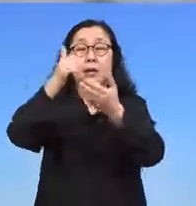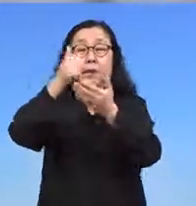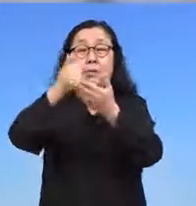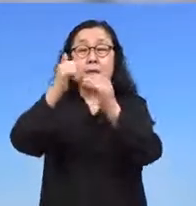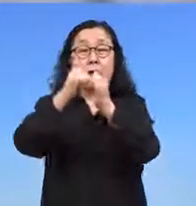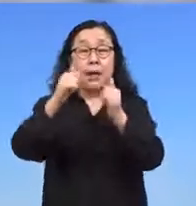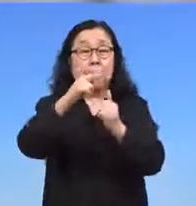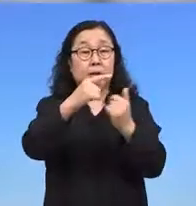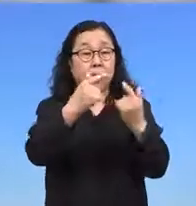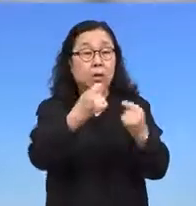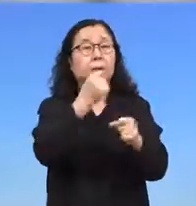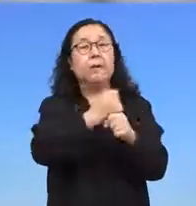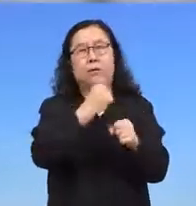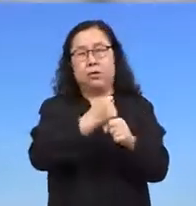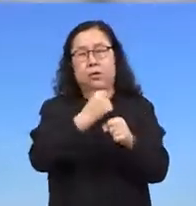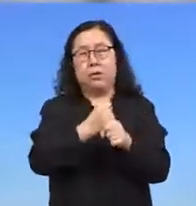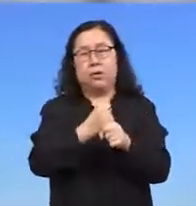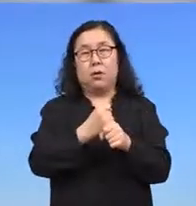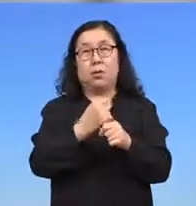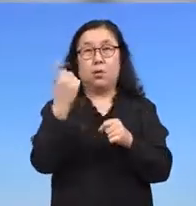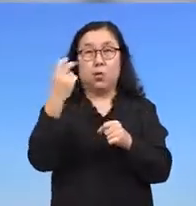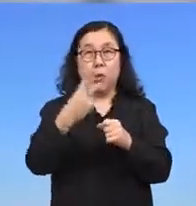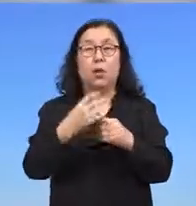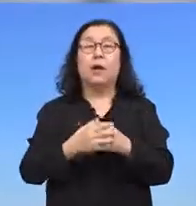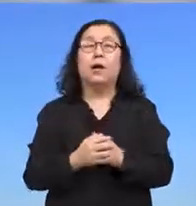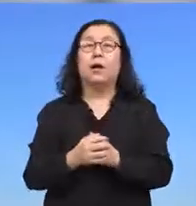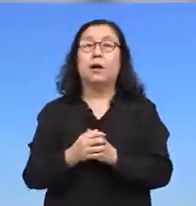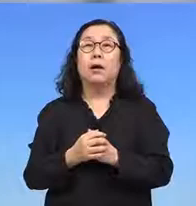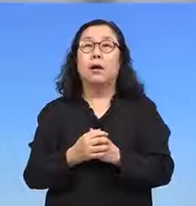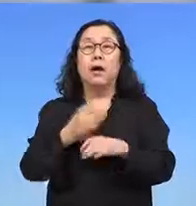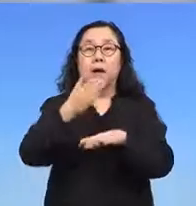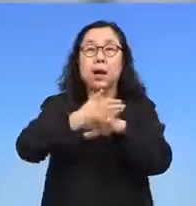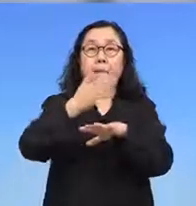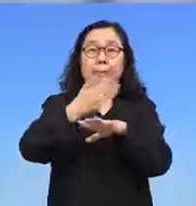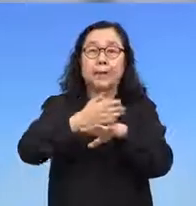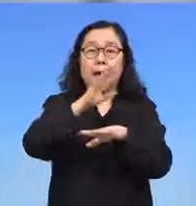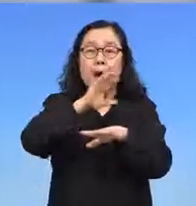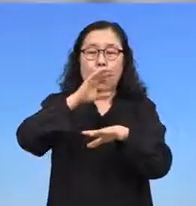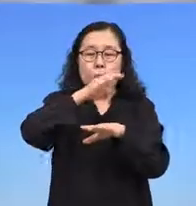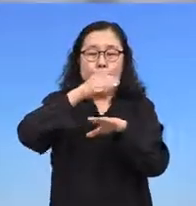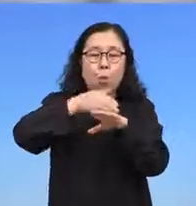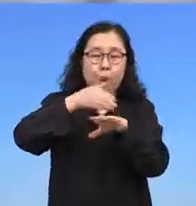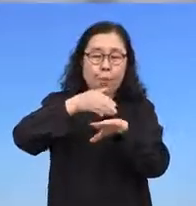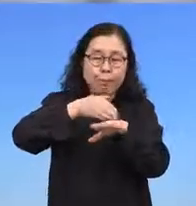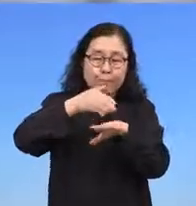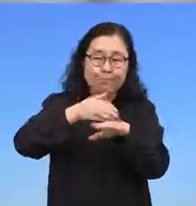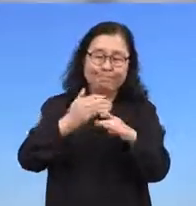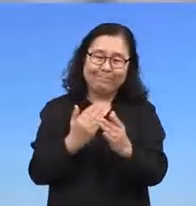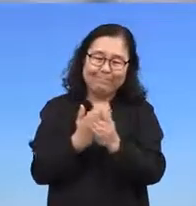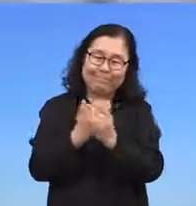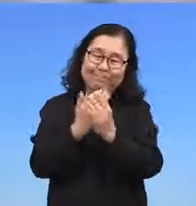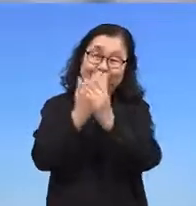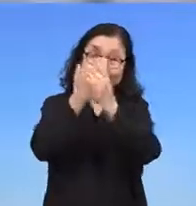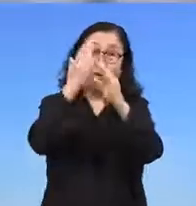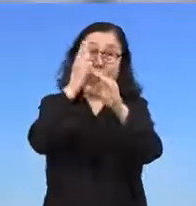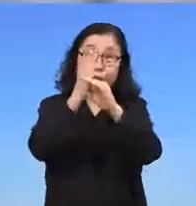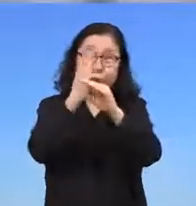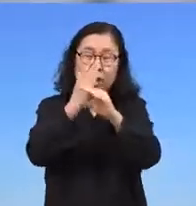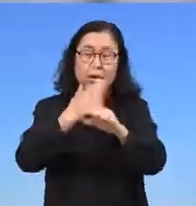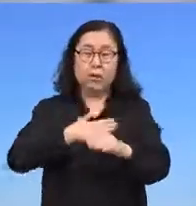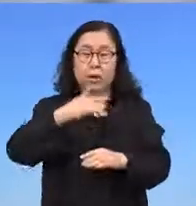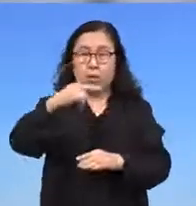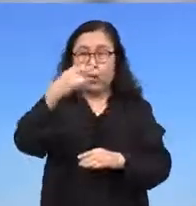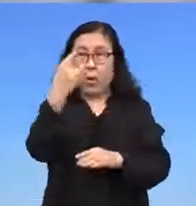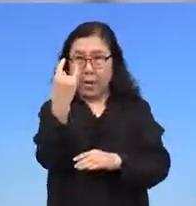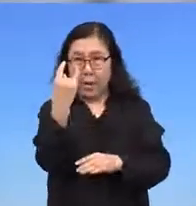그렇게 만드셨다는 겁니다. 그리고 또 중요한 건, 이렇게 감사 훈련을 해가는 과정에서